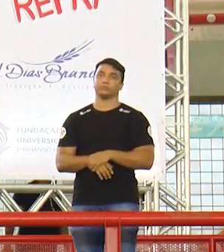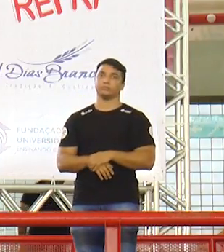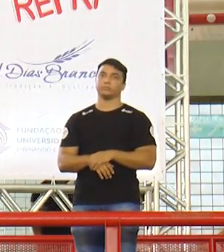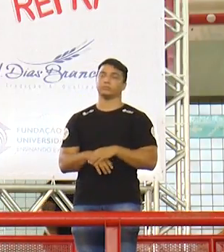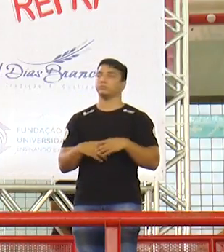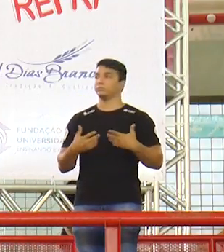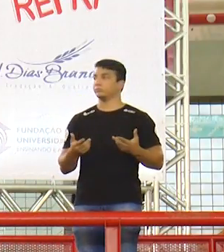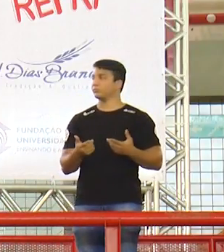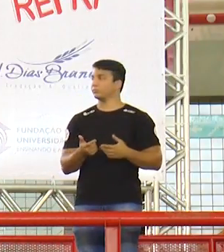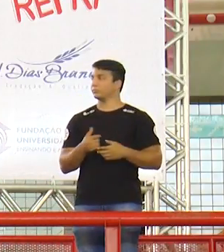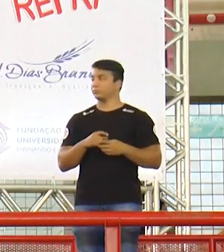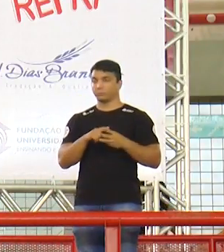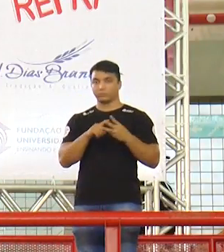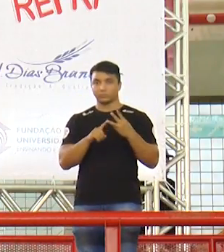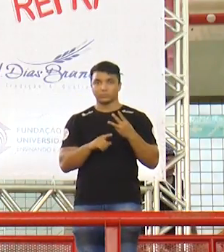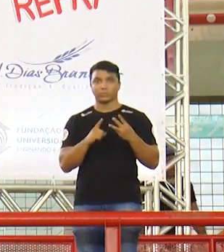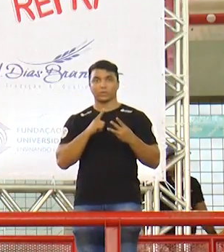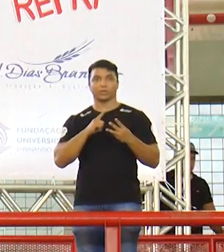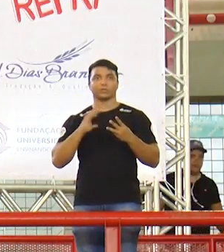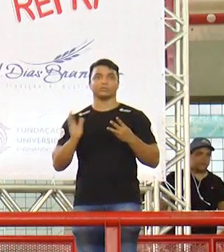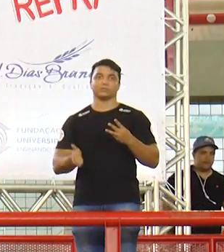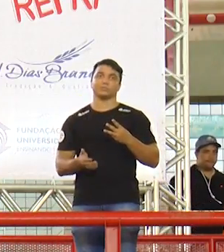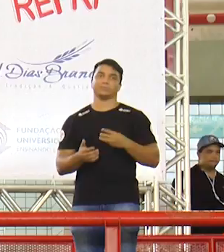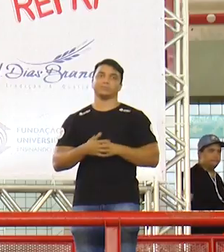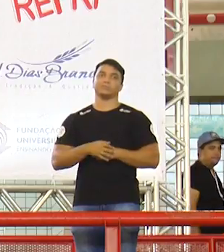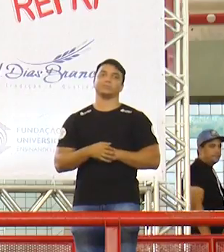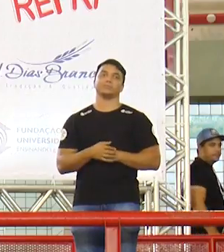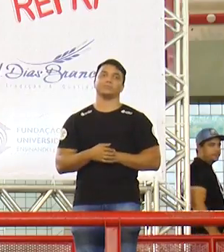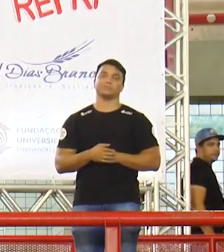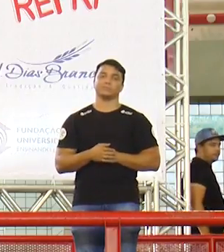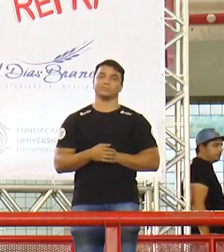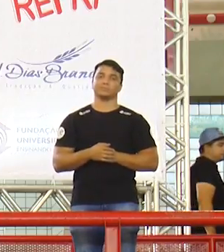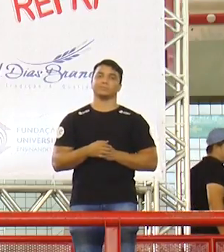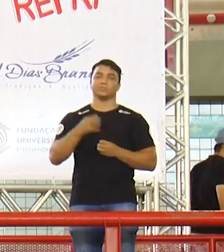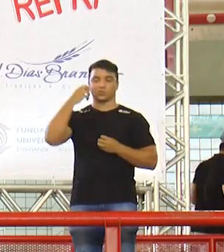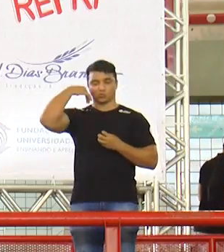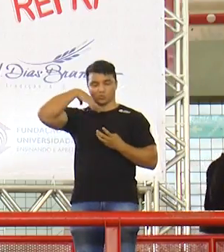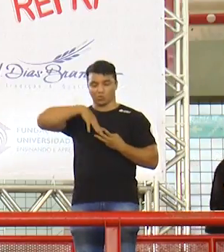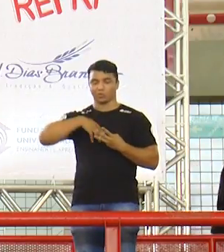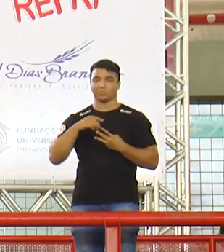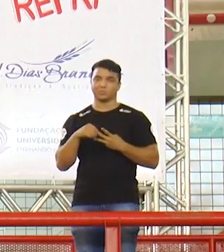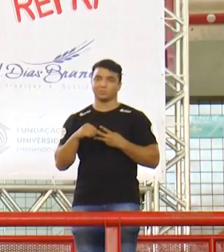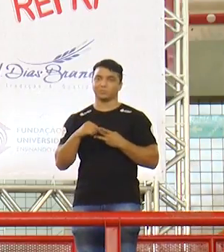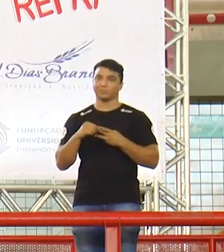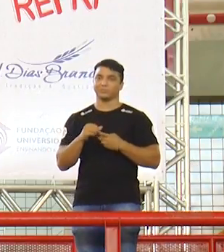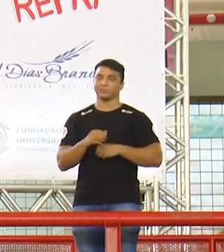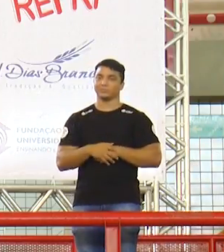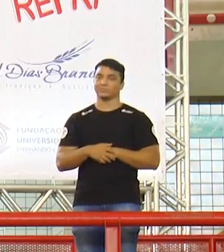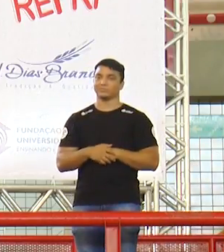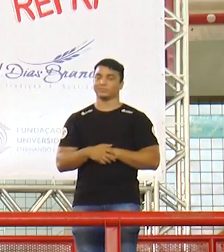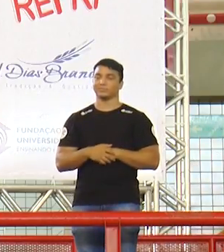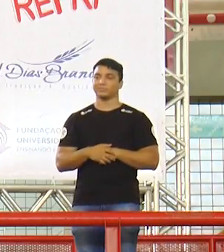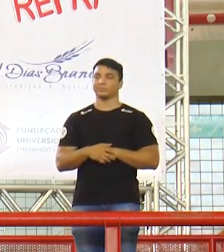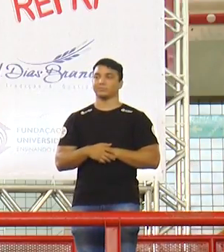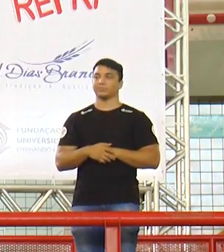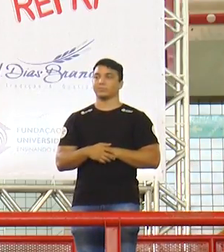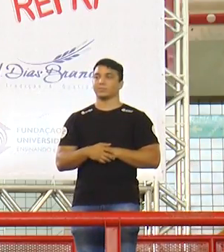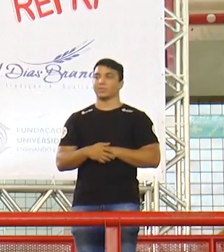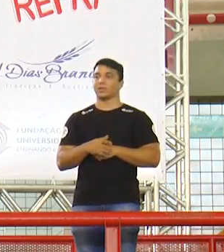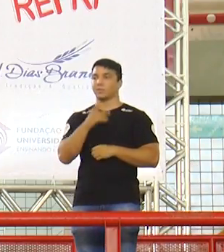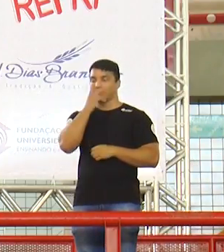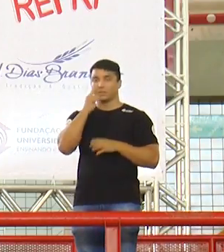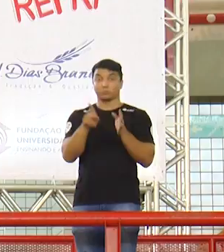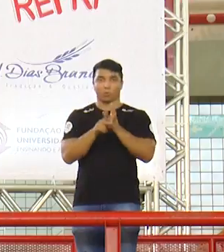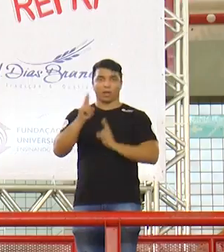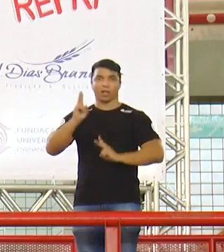Bom, pelo menos uma dessas três nós já temos agora. Suor, né? A canção é assim, é uma marchinha